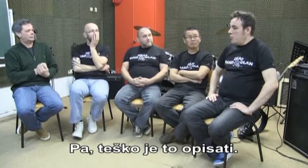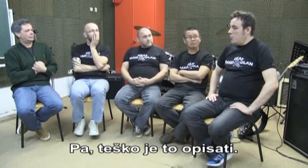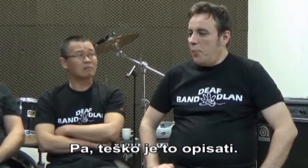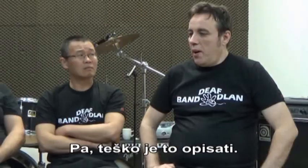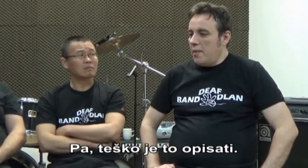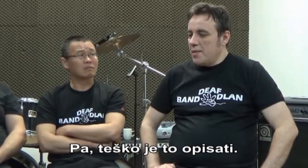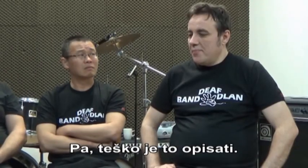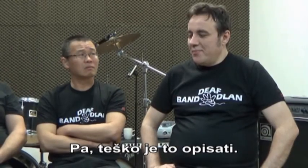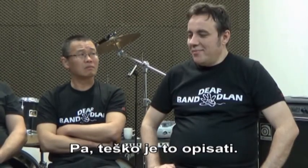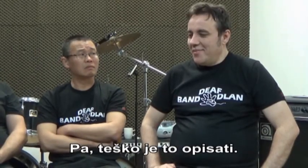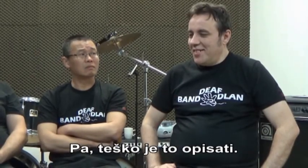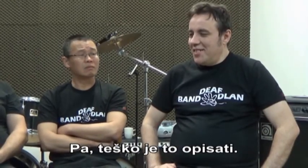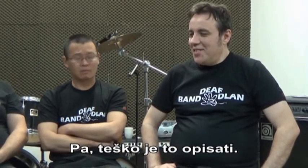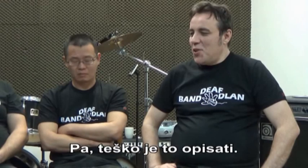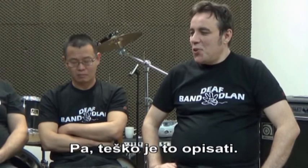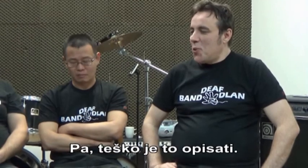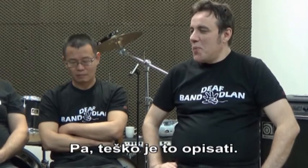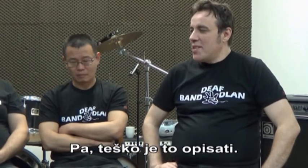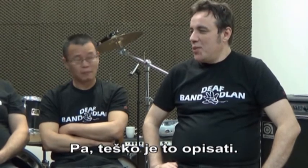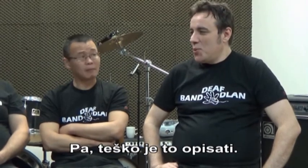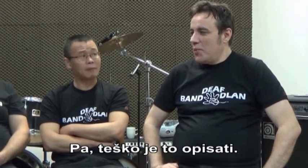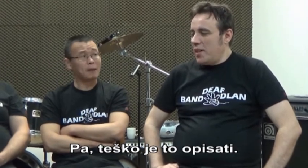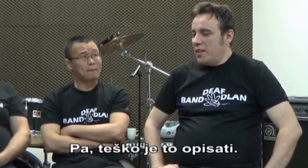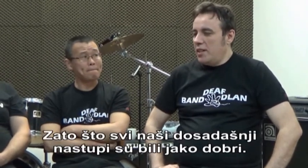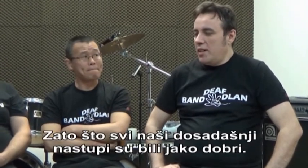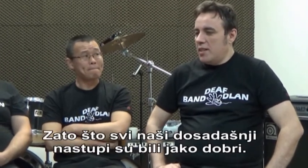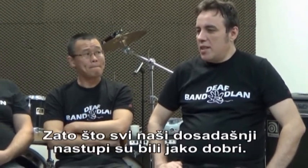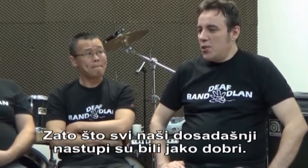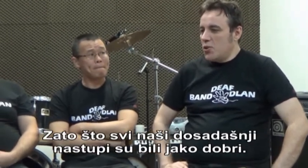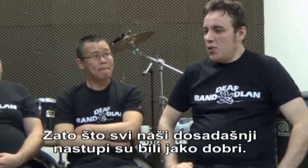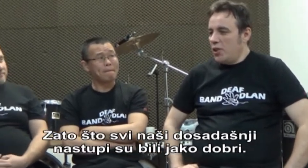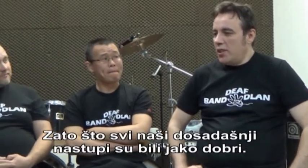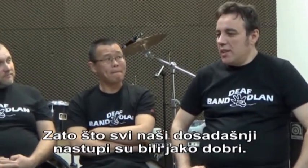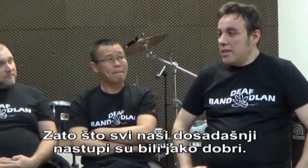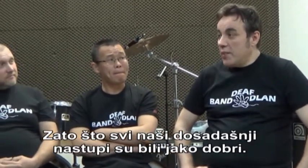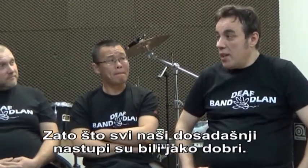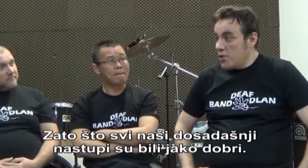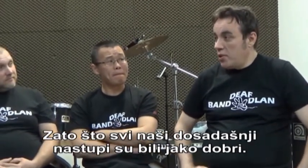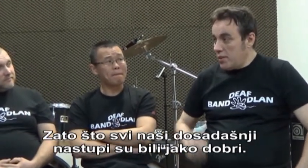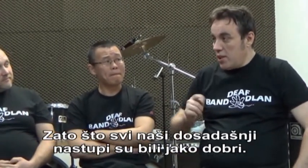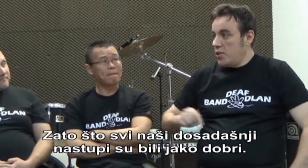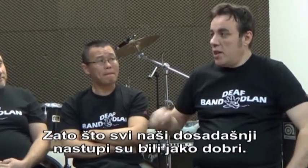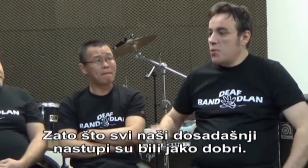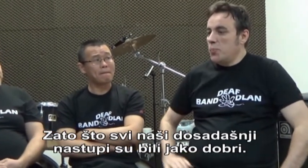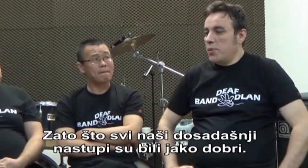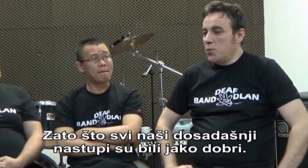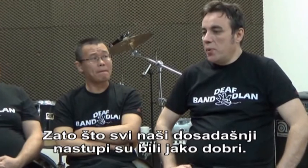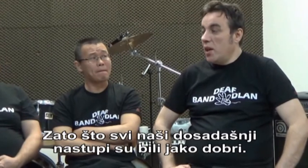Pa, teško to opisati u stvari, zato što svi naši dosadašnji nastupi su bili jako